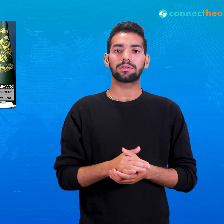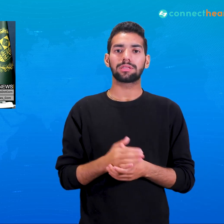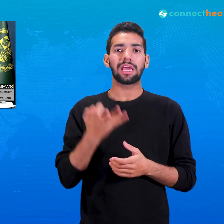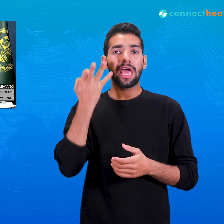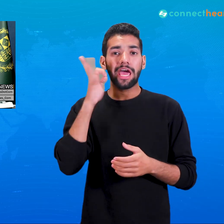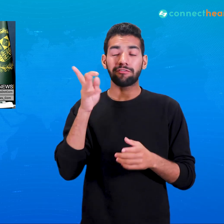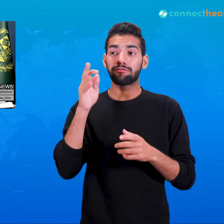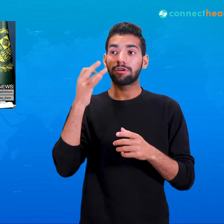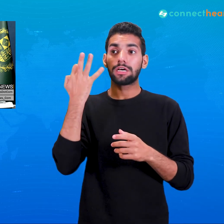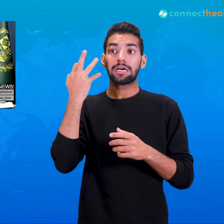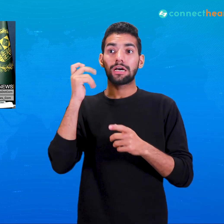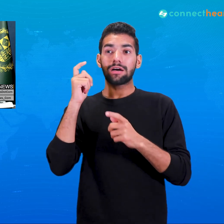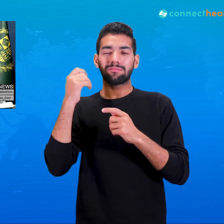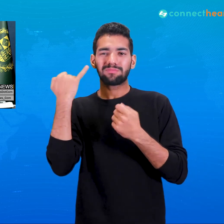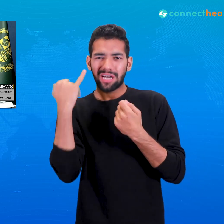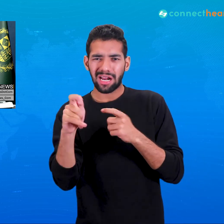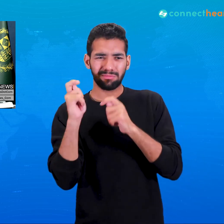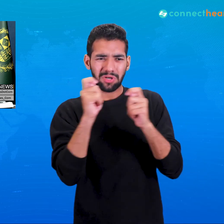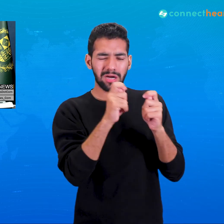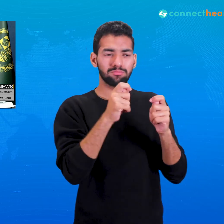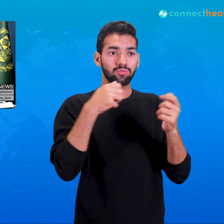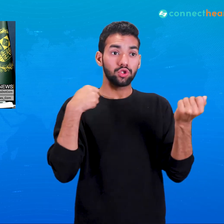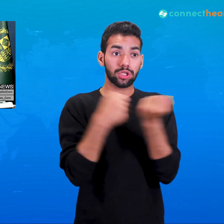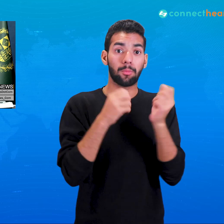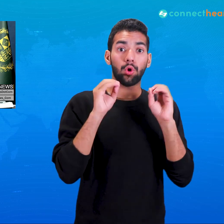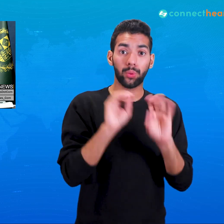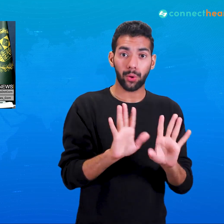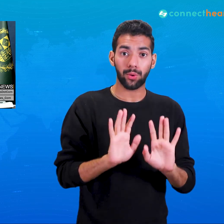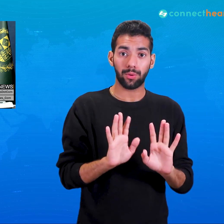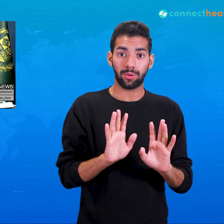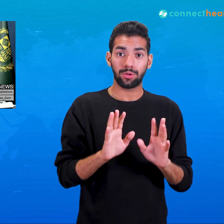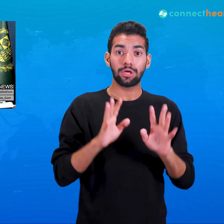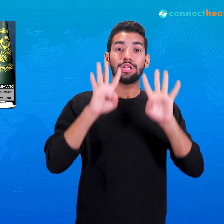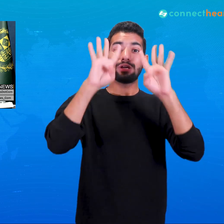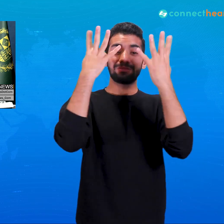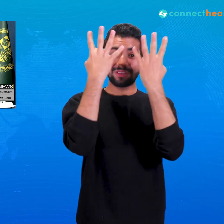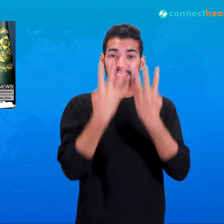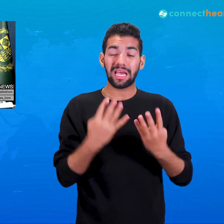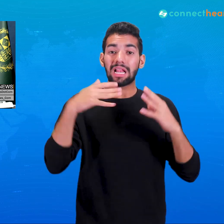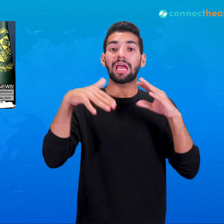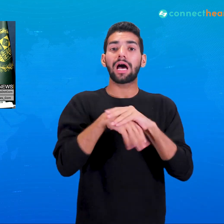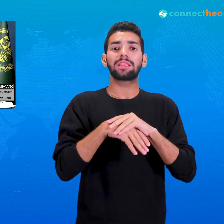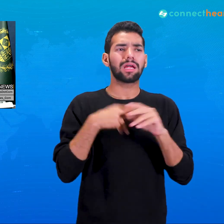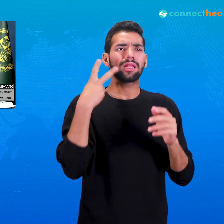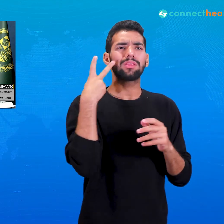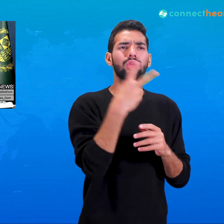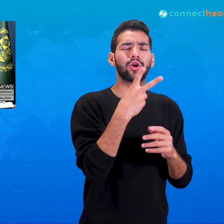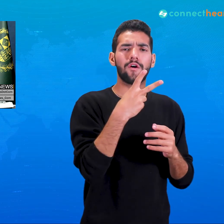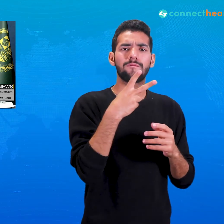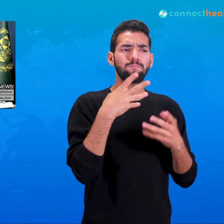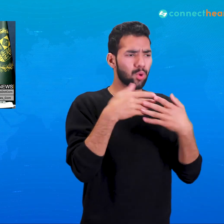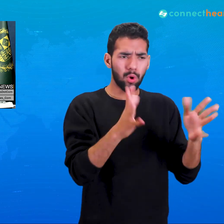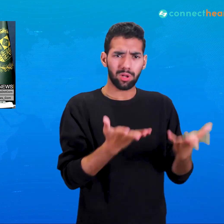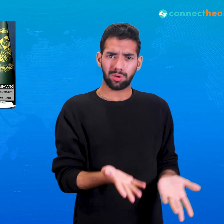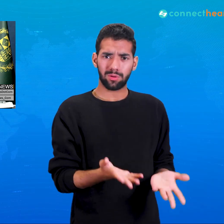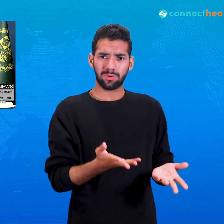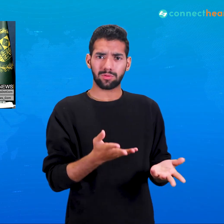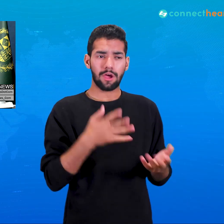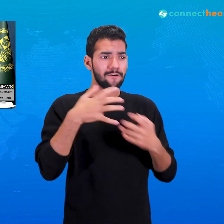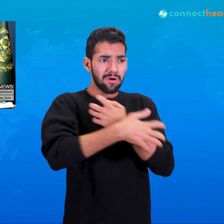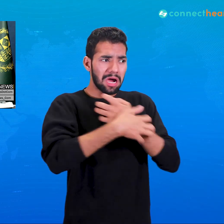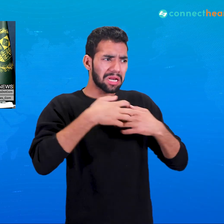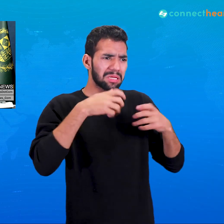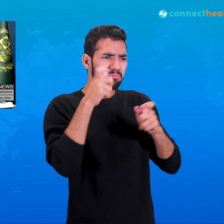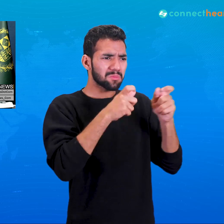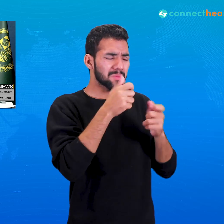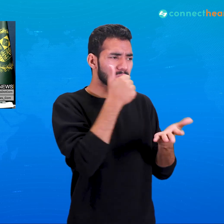صحافی، تو پھر جیل بھی کھول دیں۔ مجھے یہ بتائیں جیلوں میں وہ بیچارے غریبوں کا کیا قصور ہے؟ ان کو تو بیچارے وہ جب جیل میں جاتے ہیں ان کے